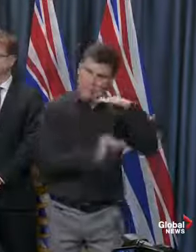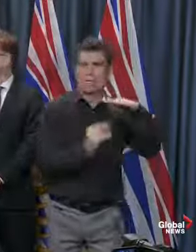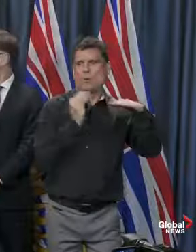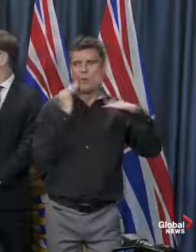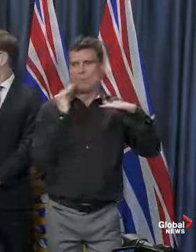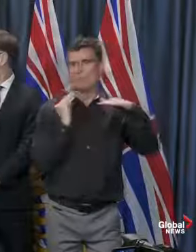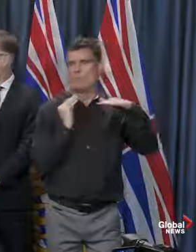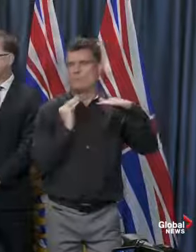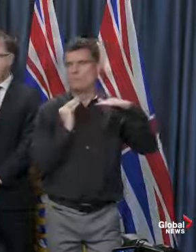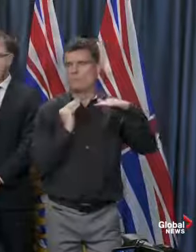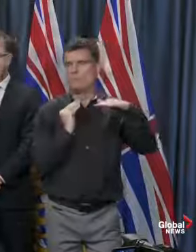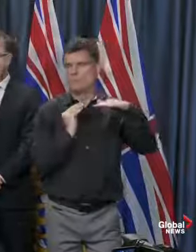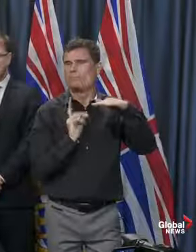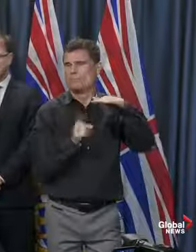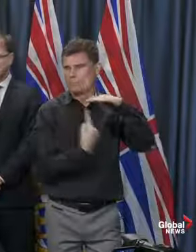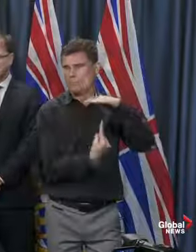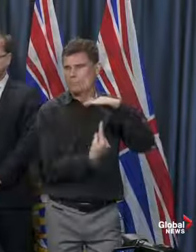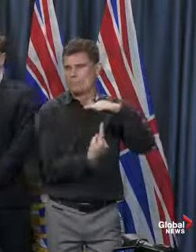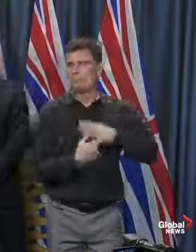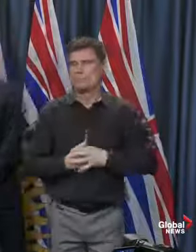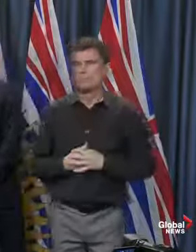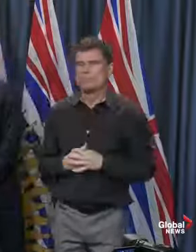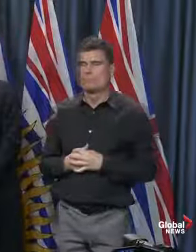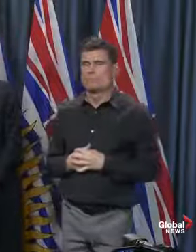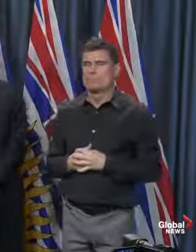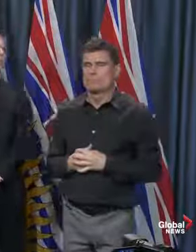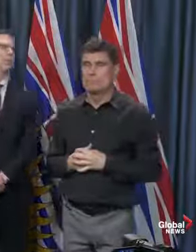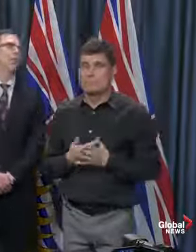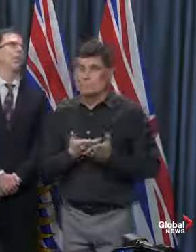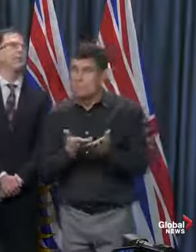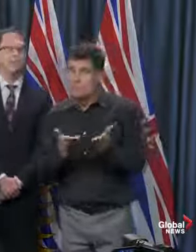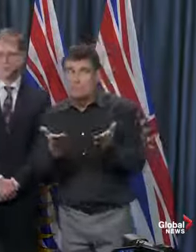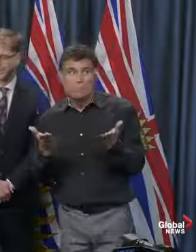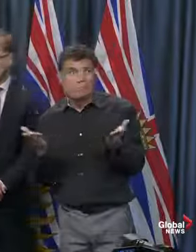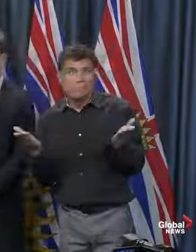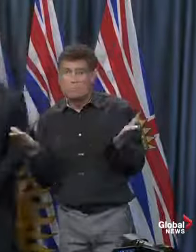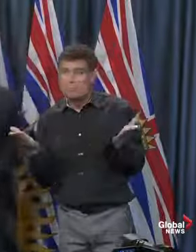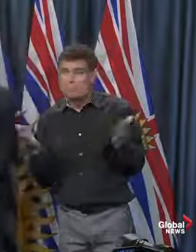Okay, Adrian and Dirk, and then we'll go to the phone lines. Monsieur le ministre,